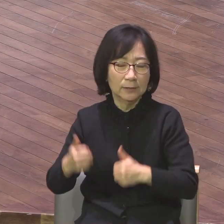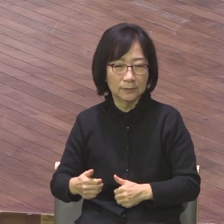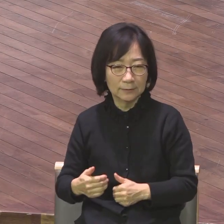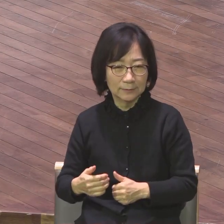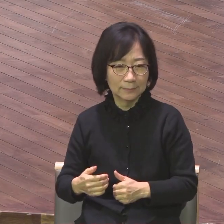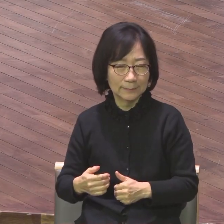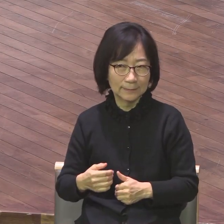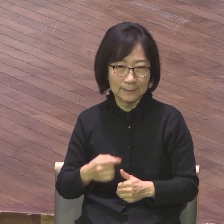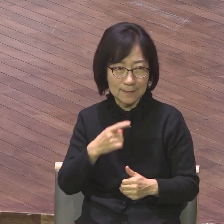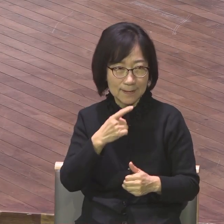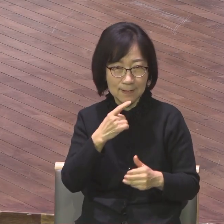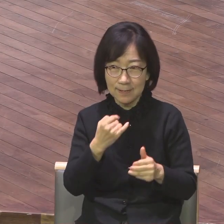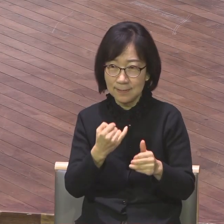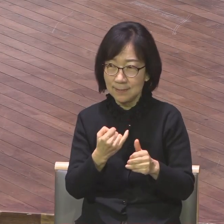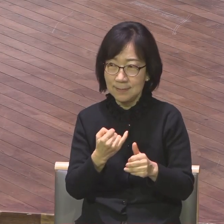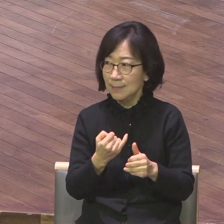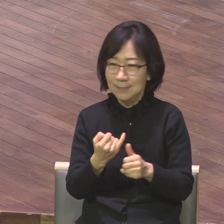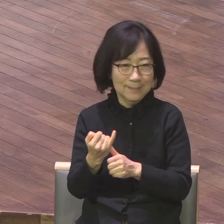개무시를 해.